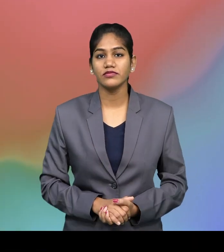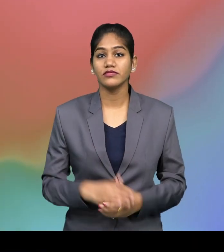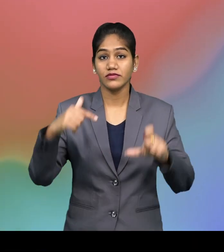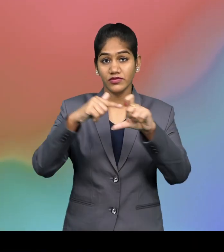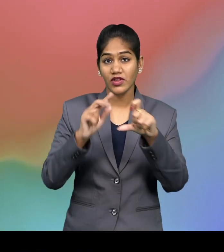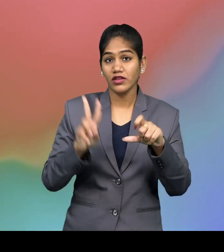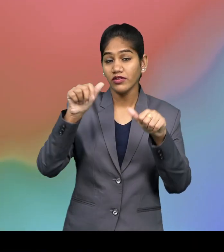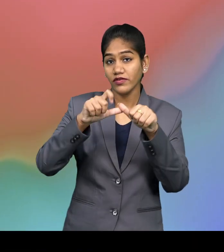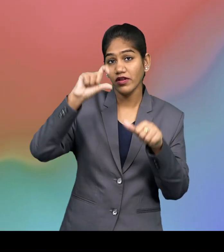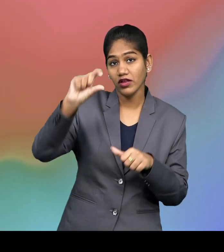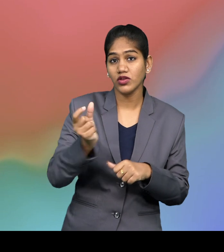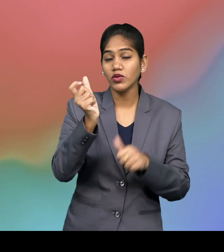రెండు తరలింపు.